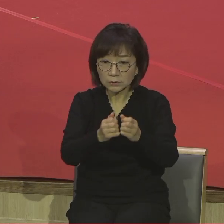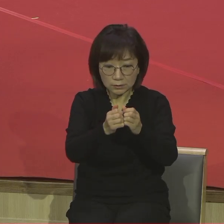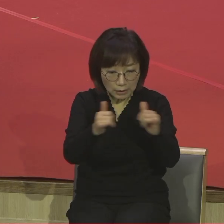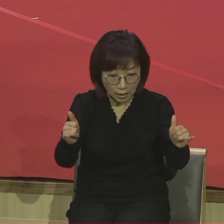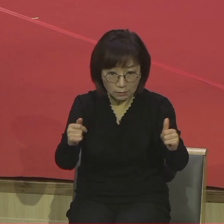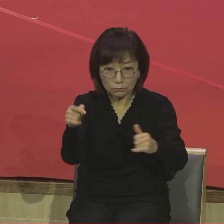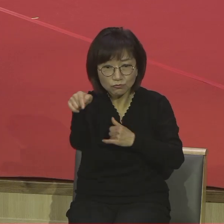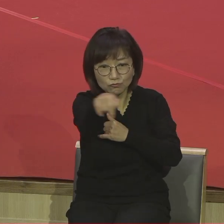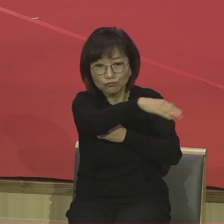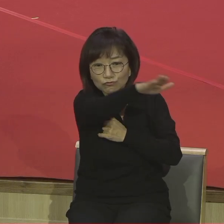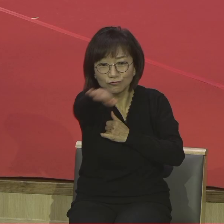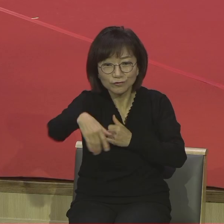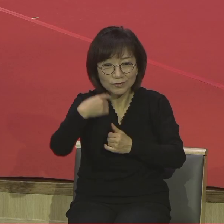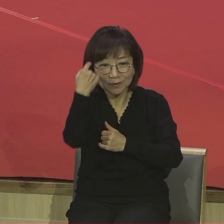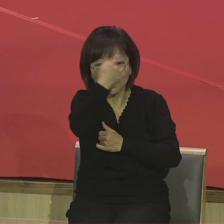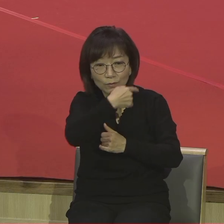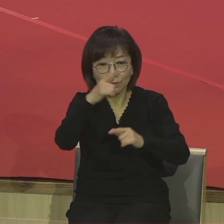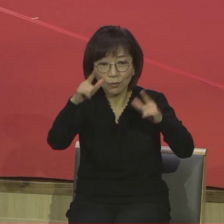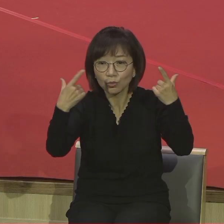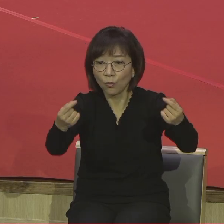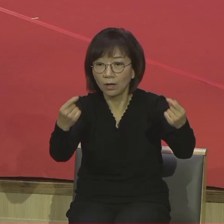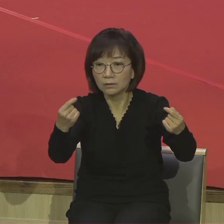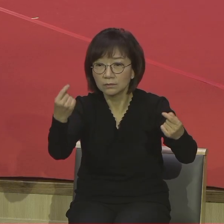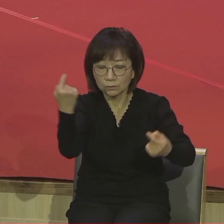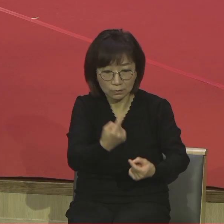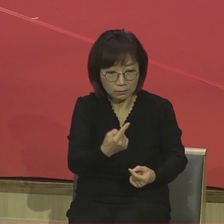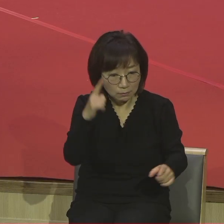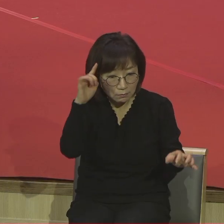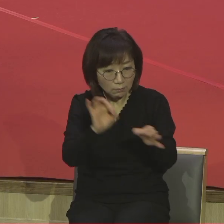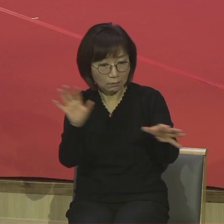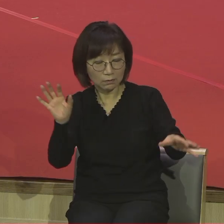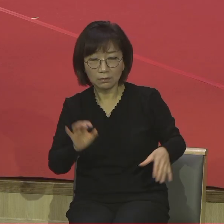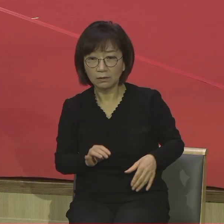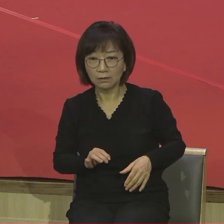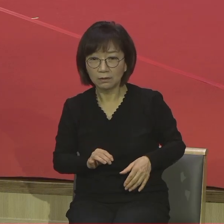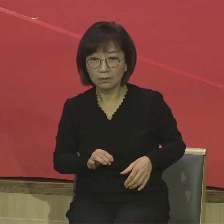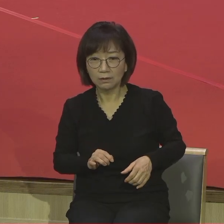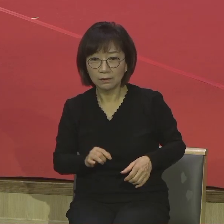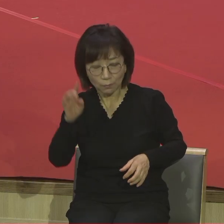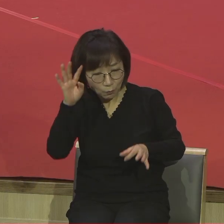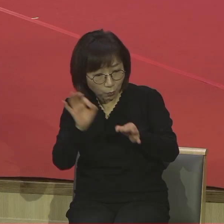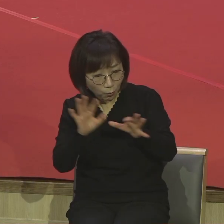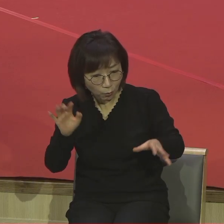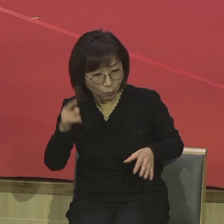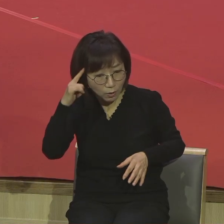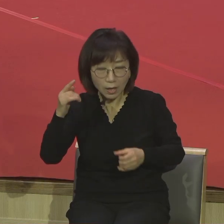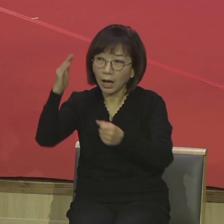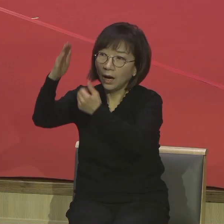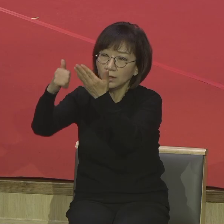사람으로 종의 형체를 가지고 사람들과 같이 되었다. 하나님이